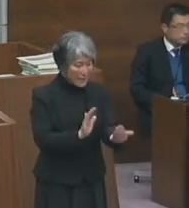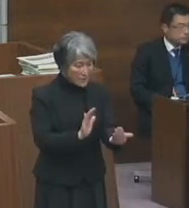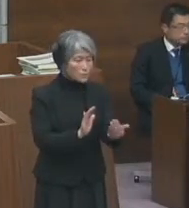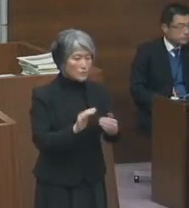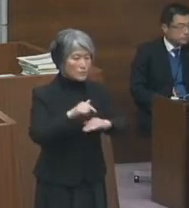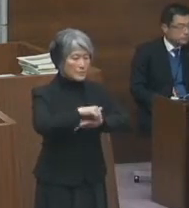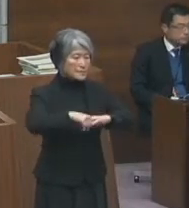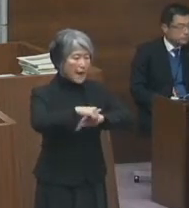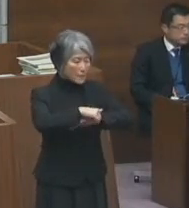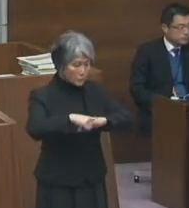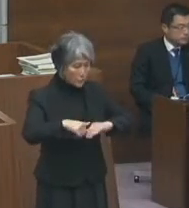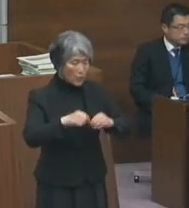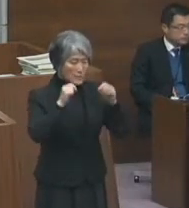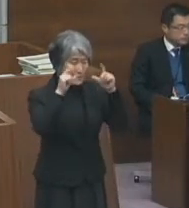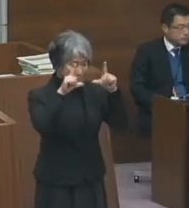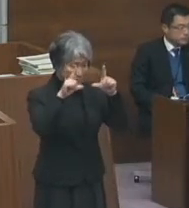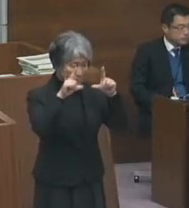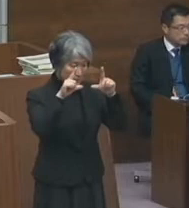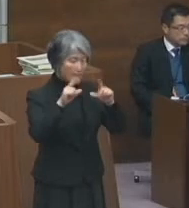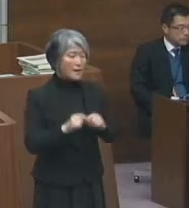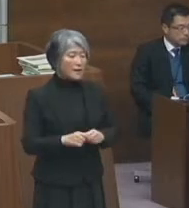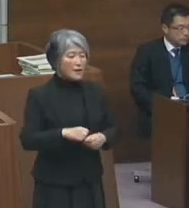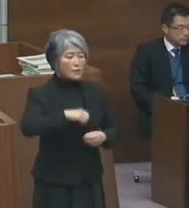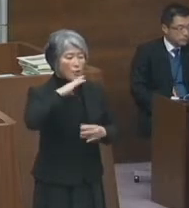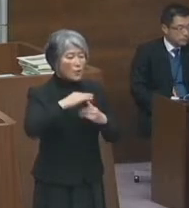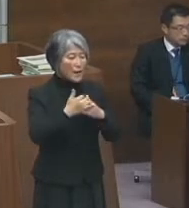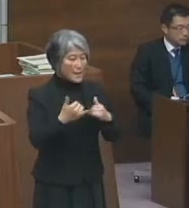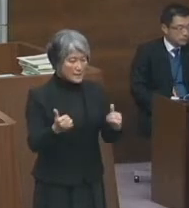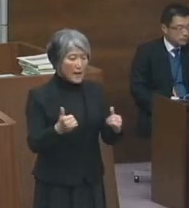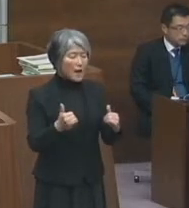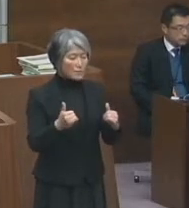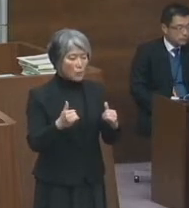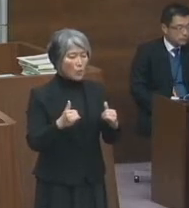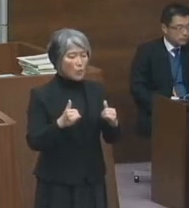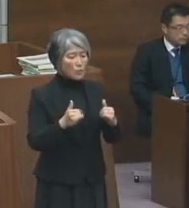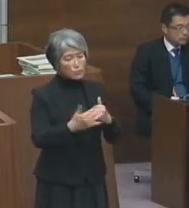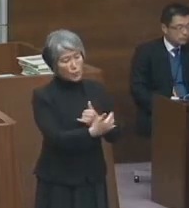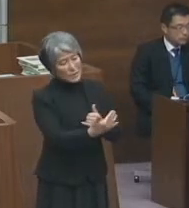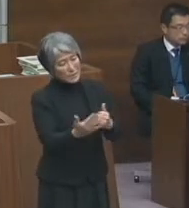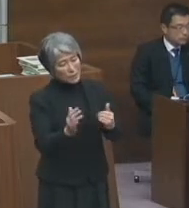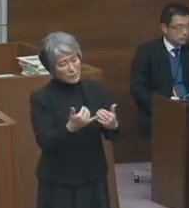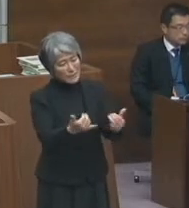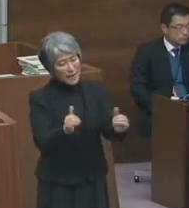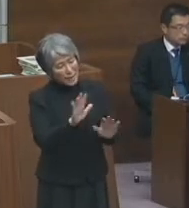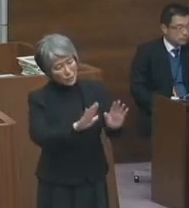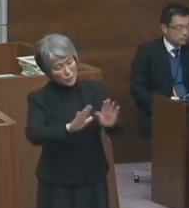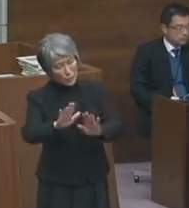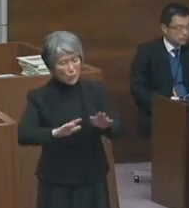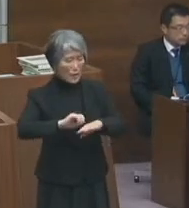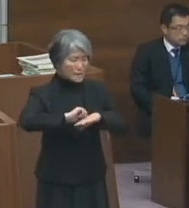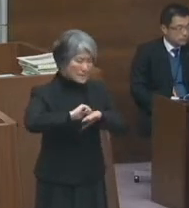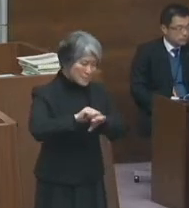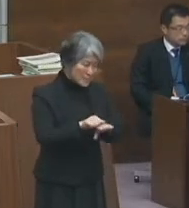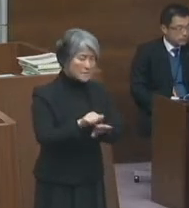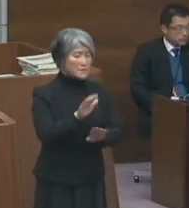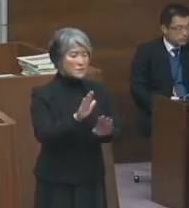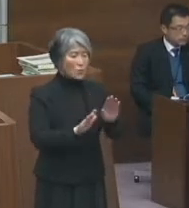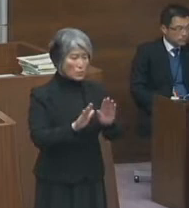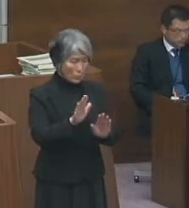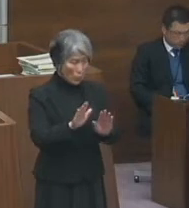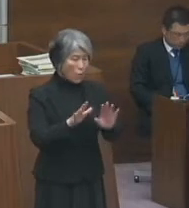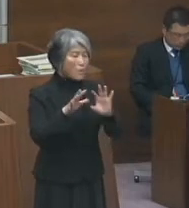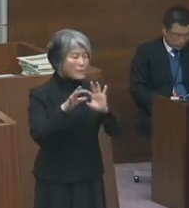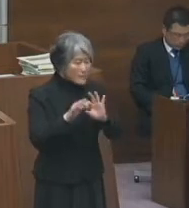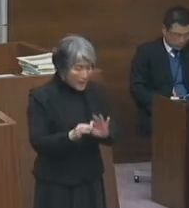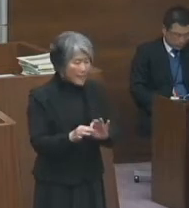高齢者を取り巻く社会情勢が厳しい状況にある中でこそ、行政としては